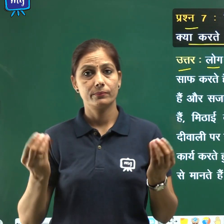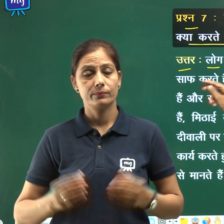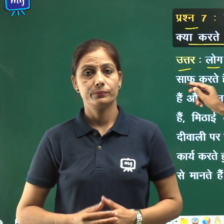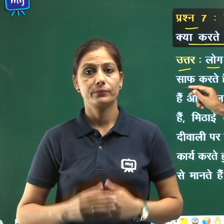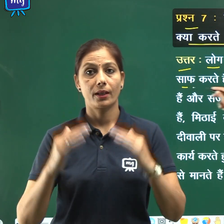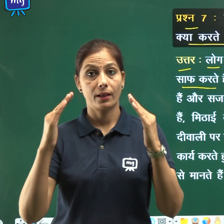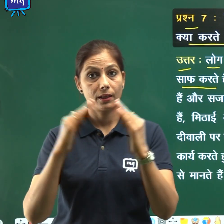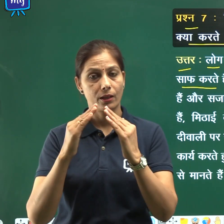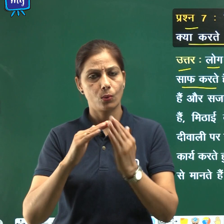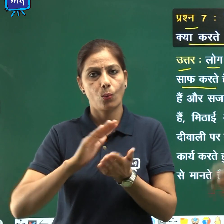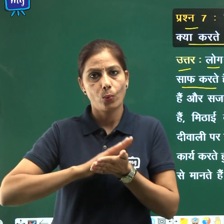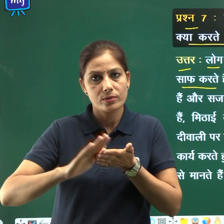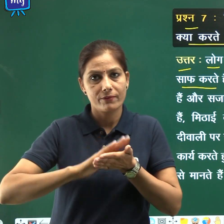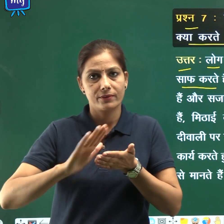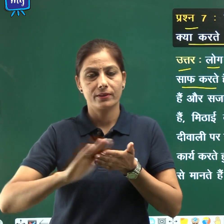घरों को साफ करते हैं,